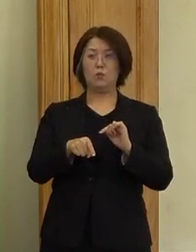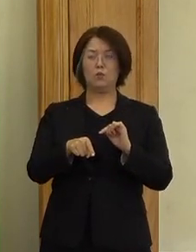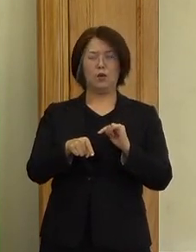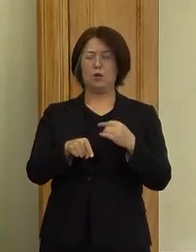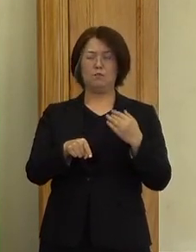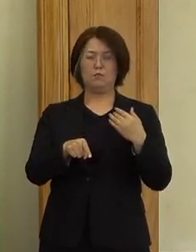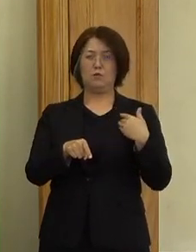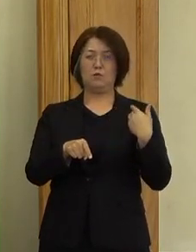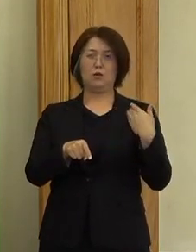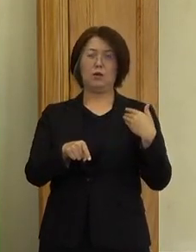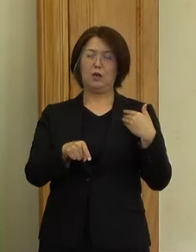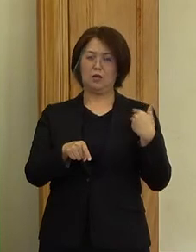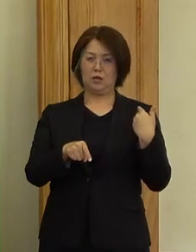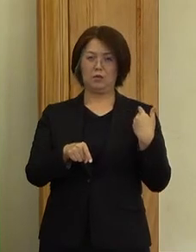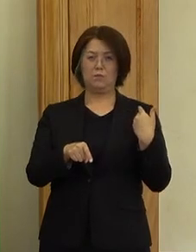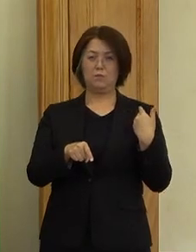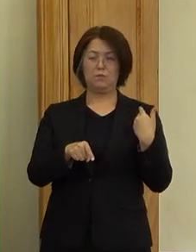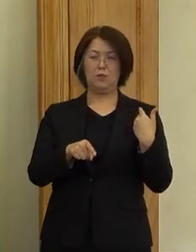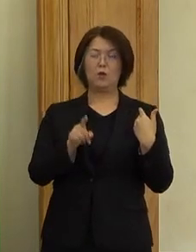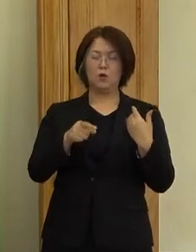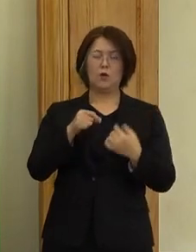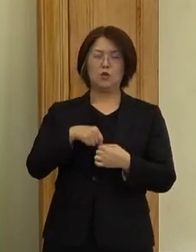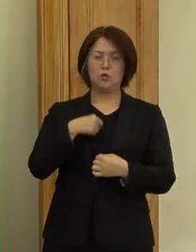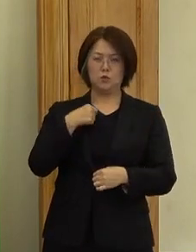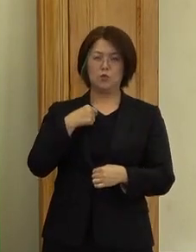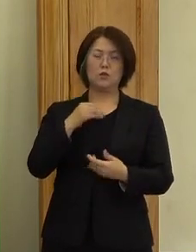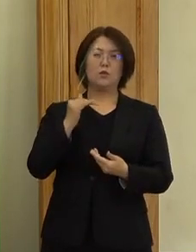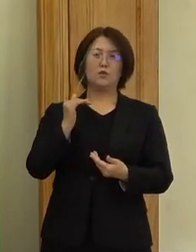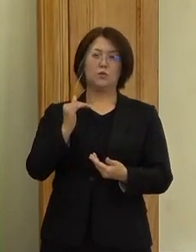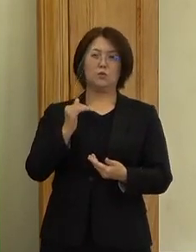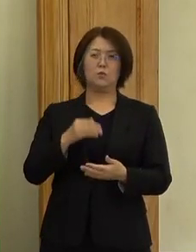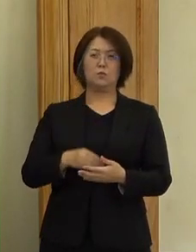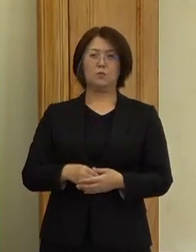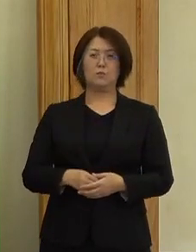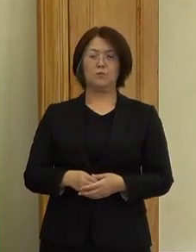分かっていないというのが、本当正直なところであります。